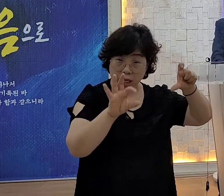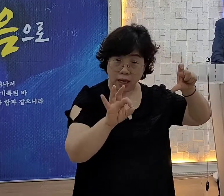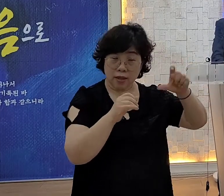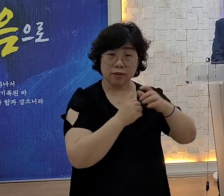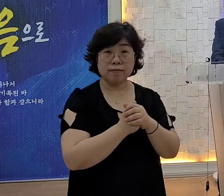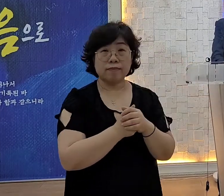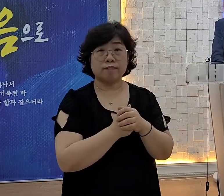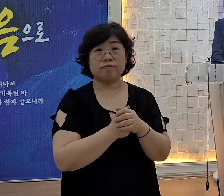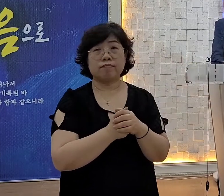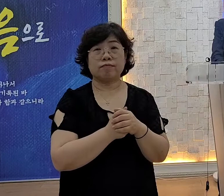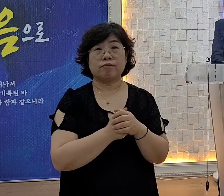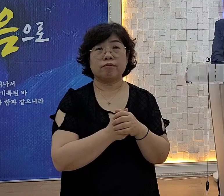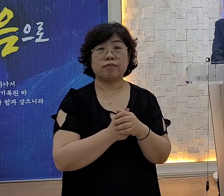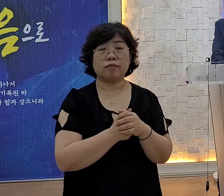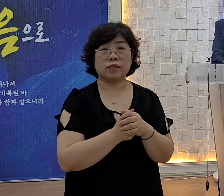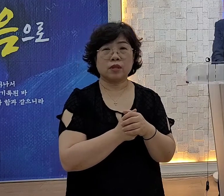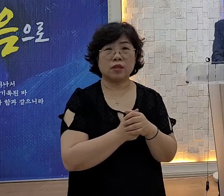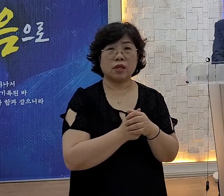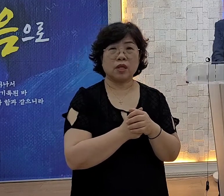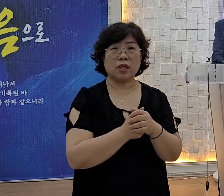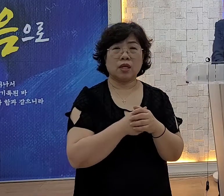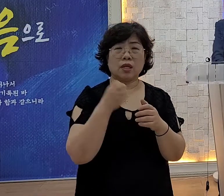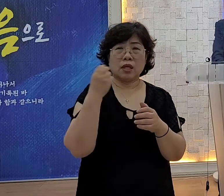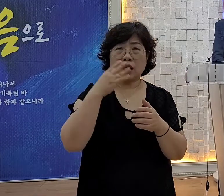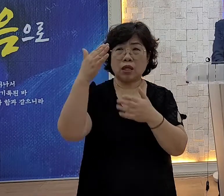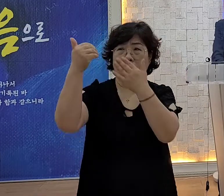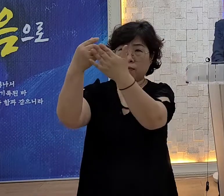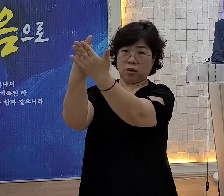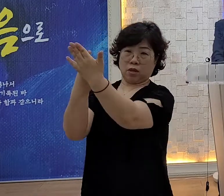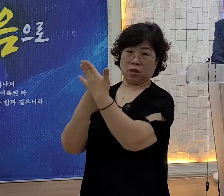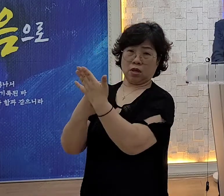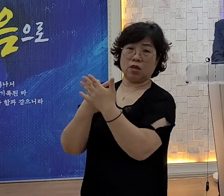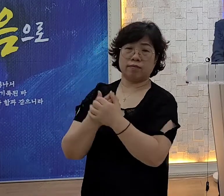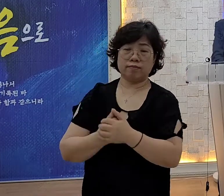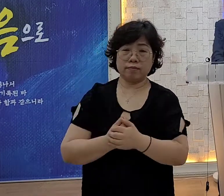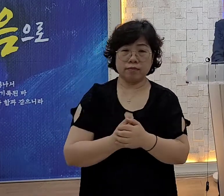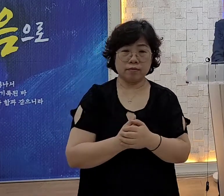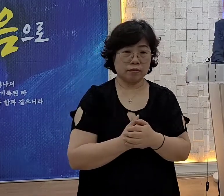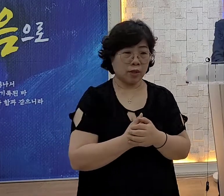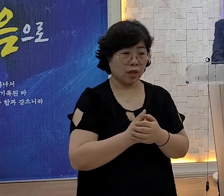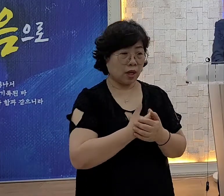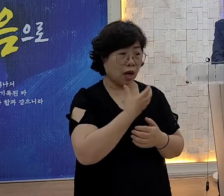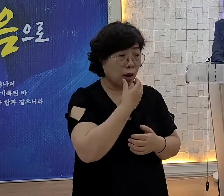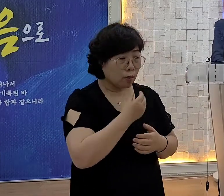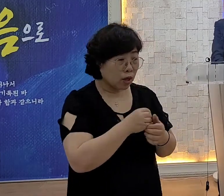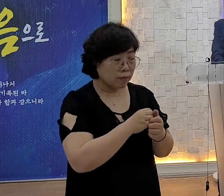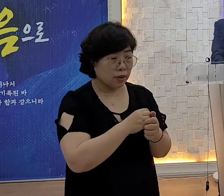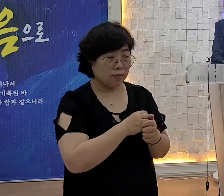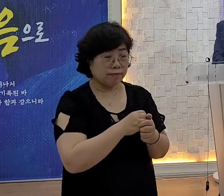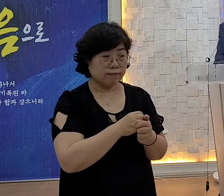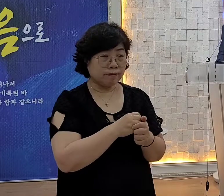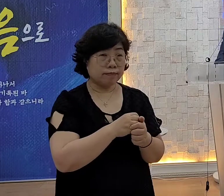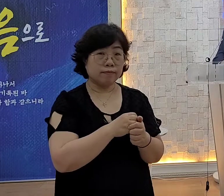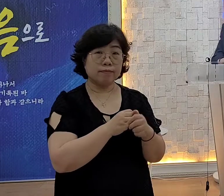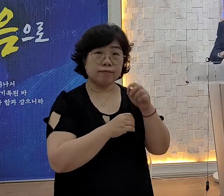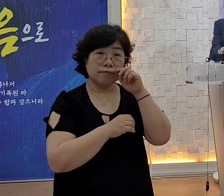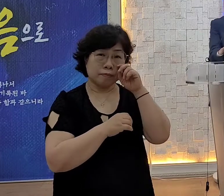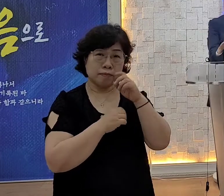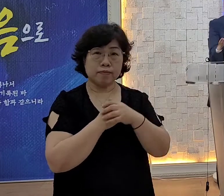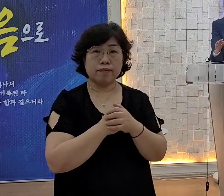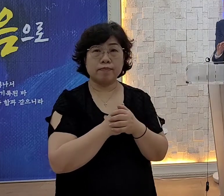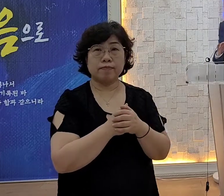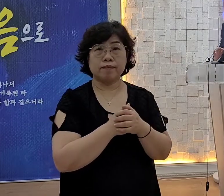하나님께서 아브라함에게 다시 나타나신 거예요. 자, 아브라함이 처음 이제 12장에 나와 있는, 이건